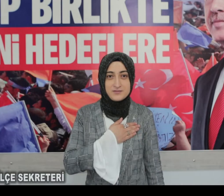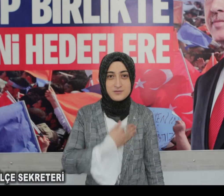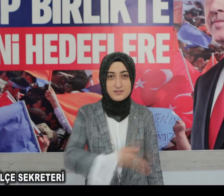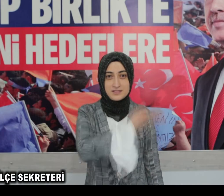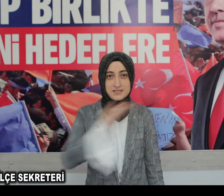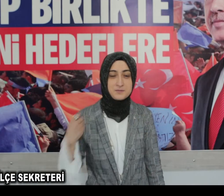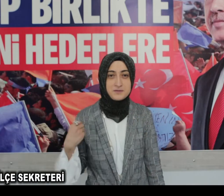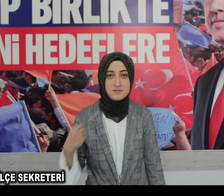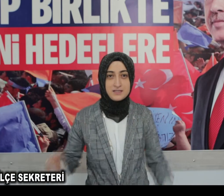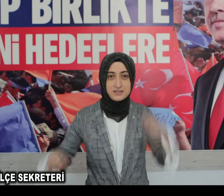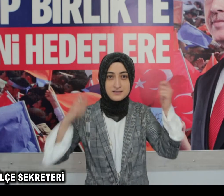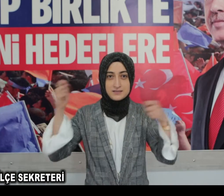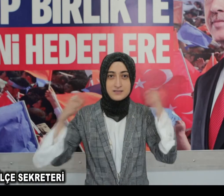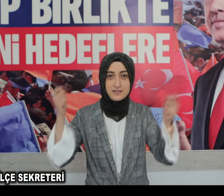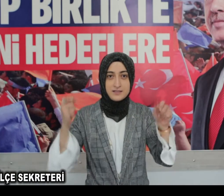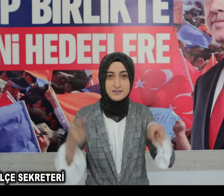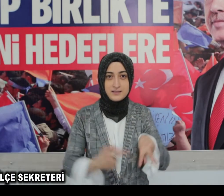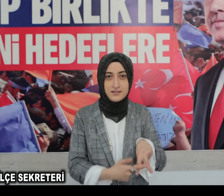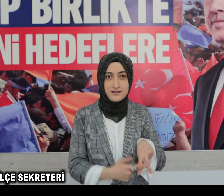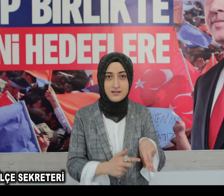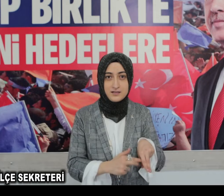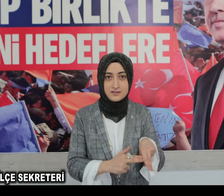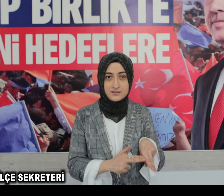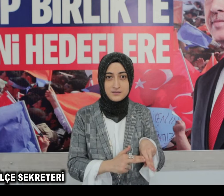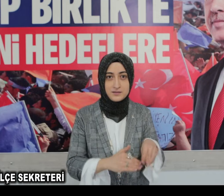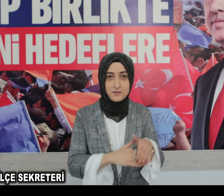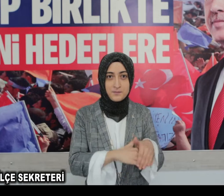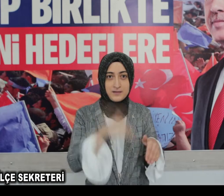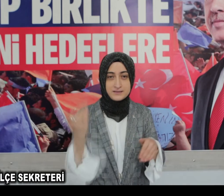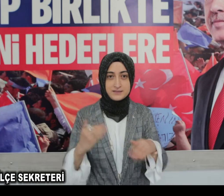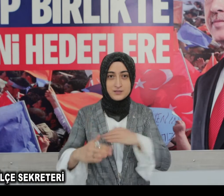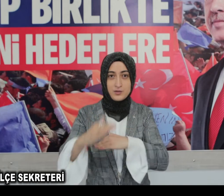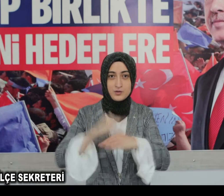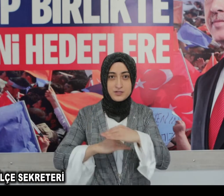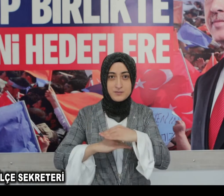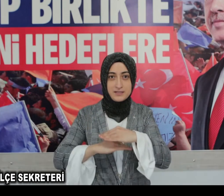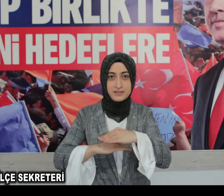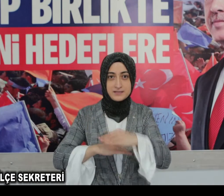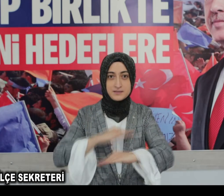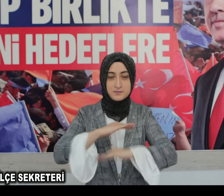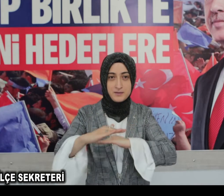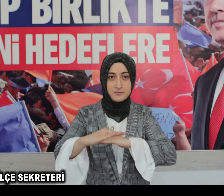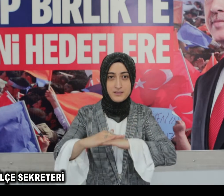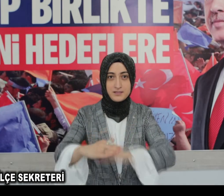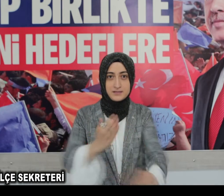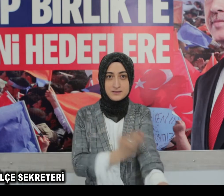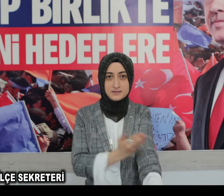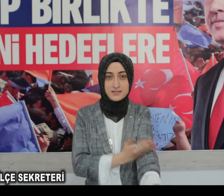Tevazuyla samimiyet, gayret ve AK Parti. Önce millet, memleket,